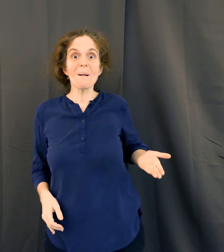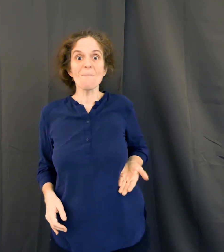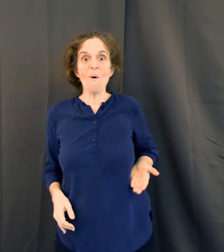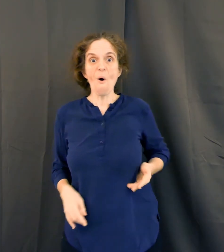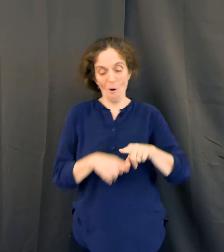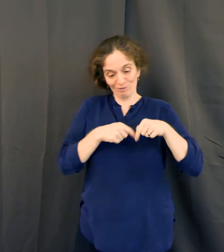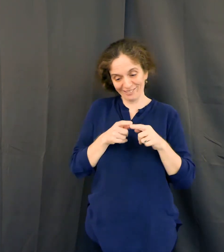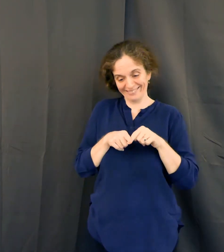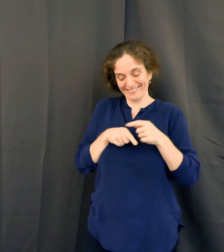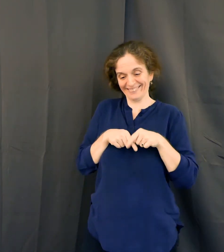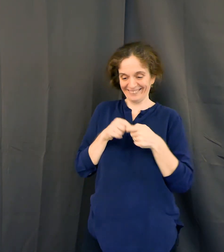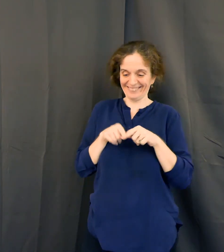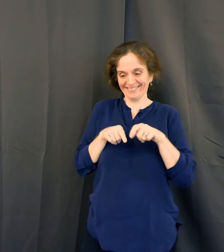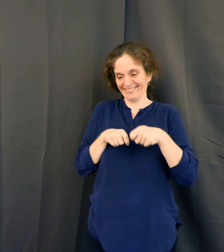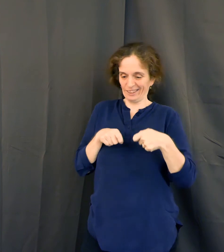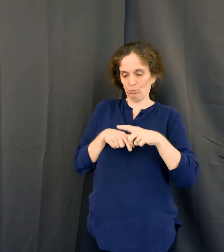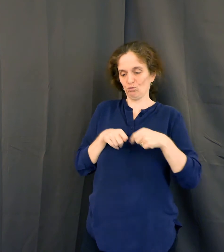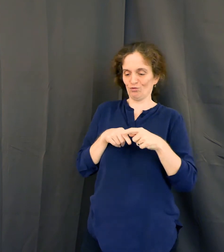La maman rat est en train de tricoter.